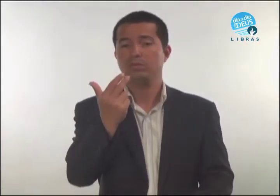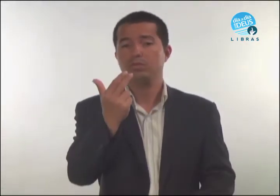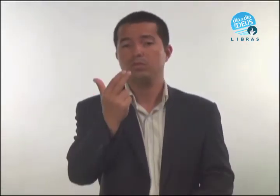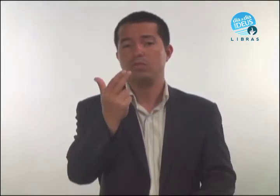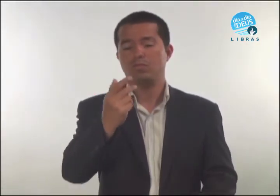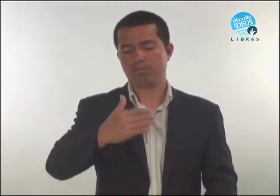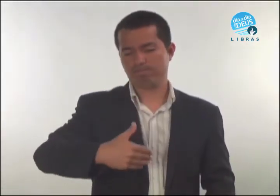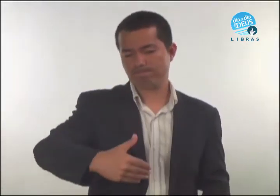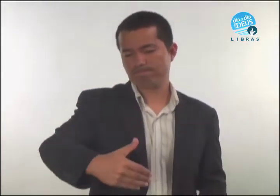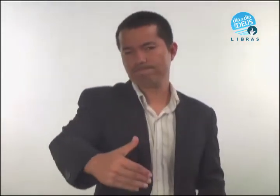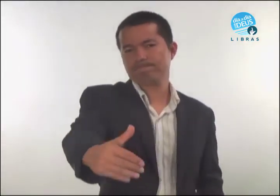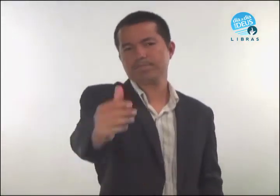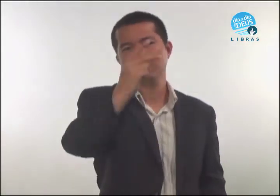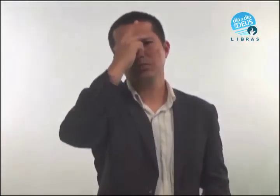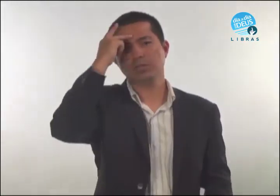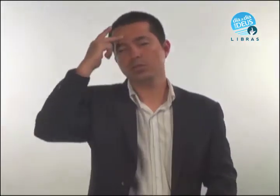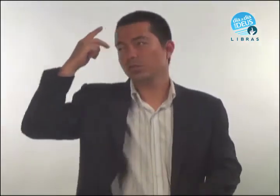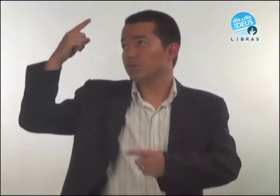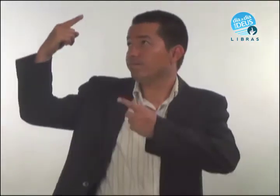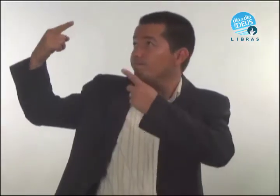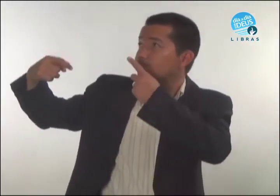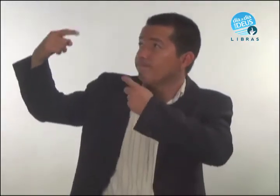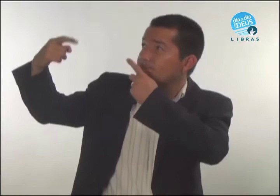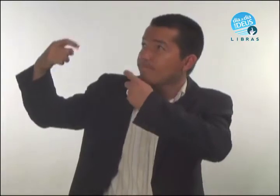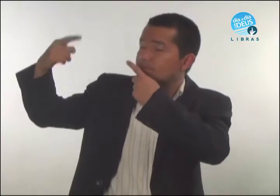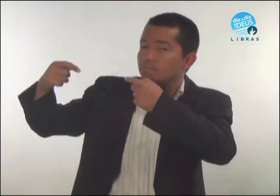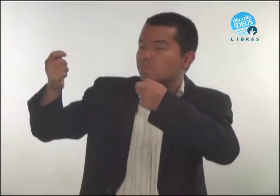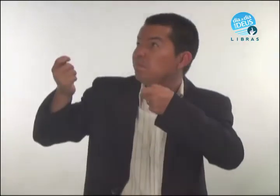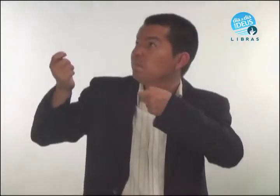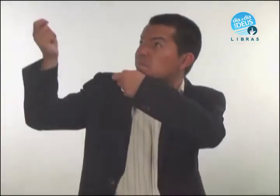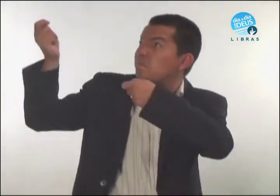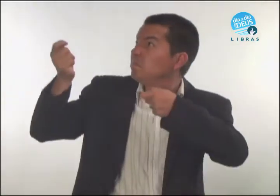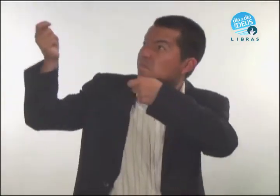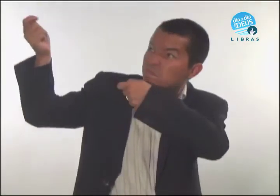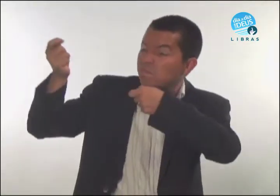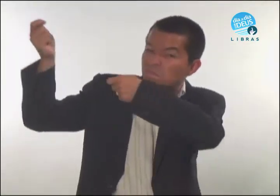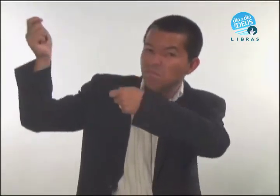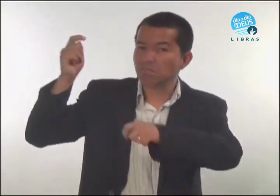Continuam lutando com o Espírito Santo de Deus e mentindo ao Espírito.